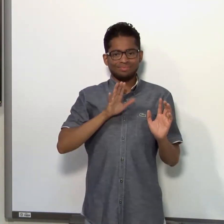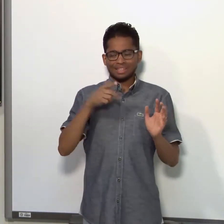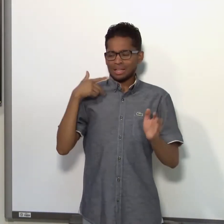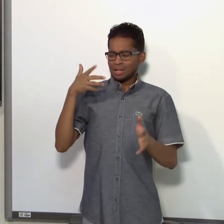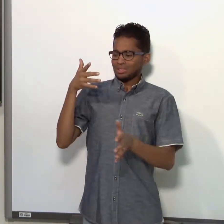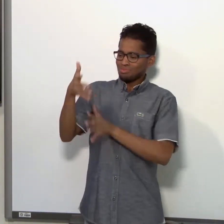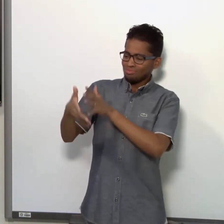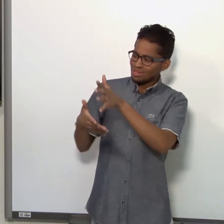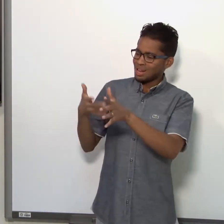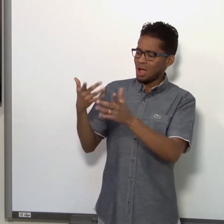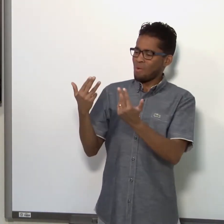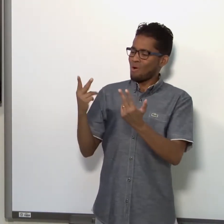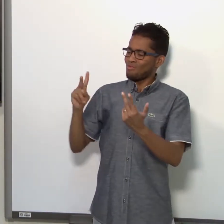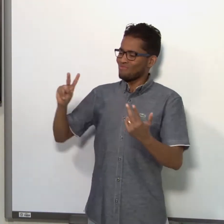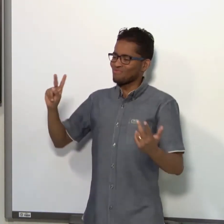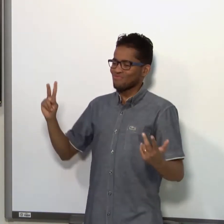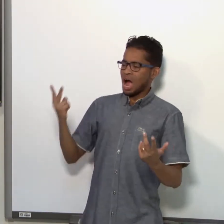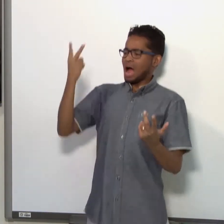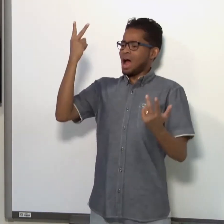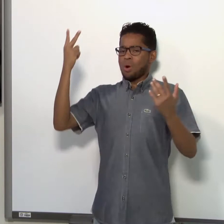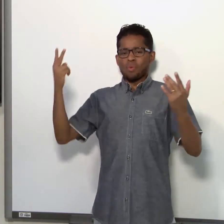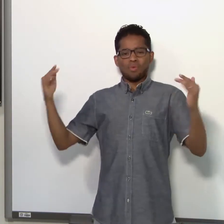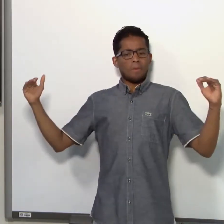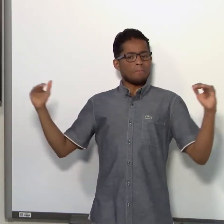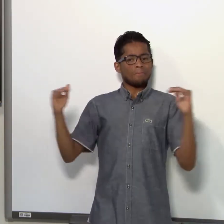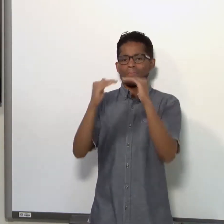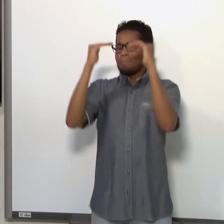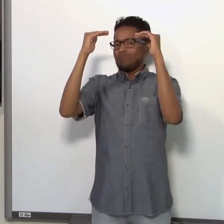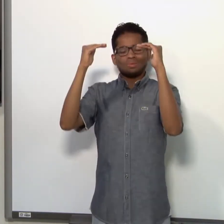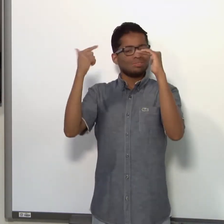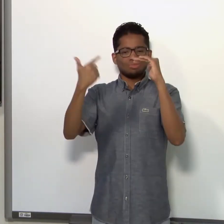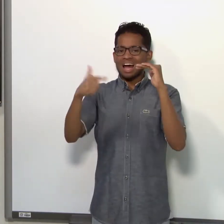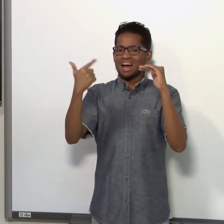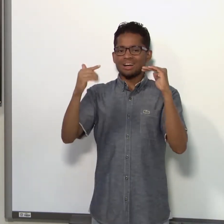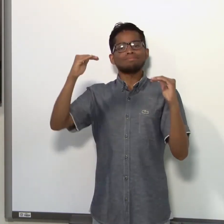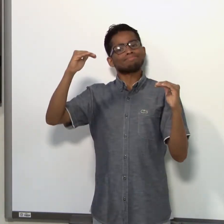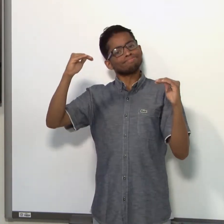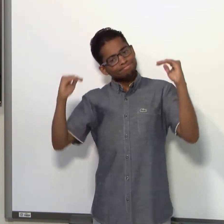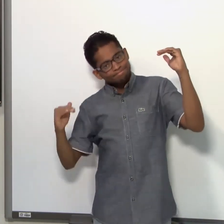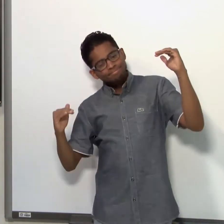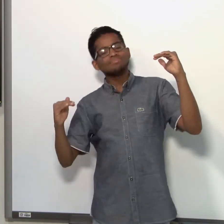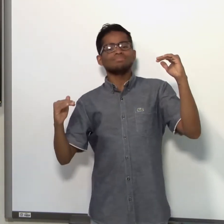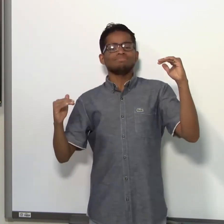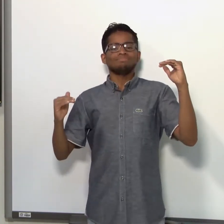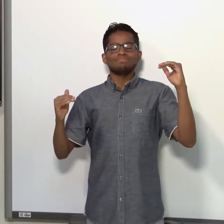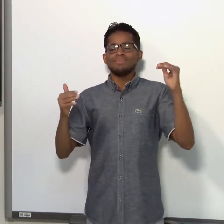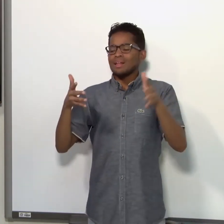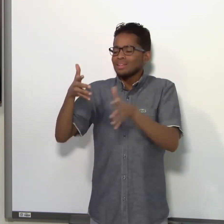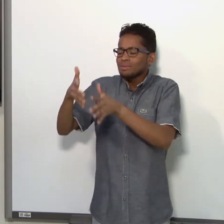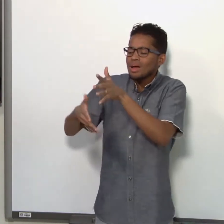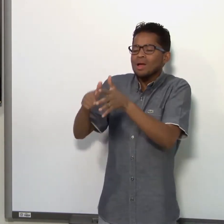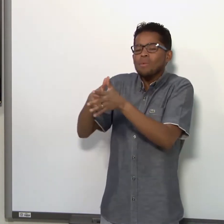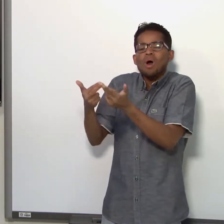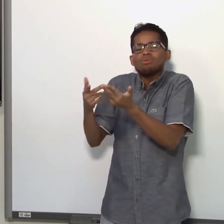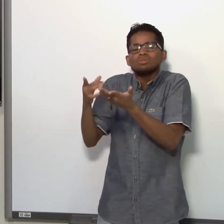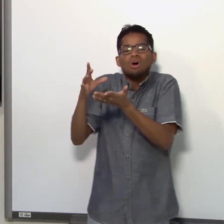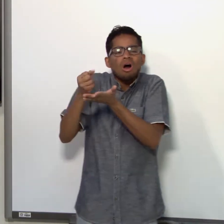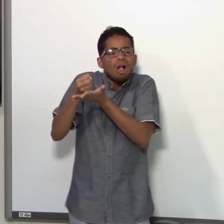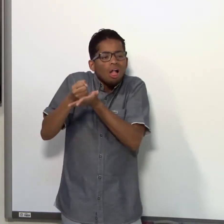a oralização. A língua de sinais, ela não é valorizada. Ela serve como